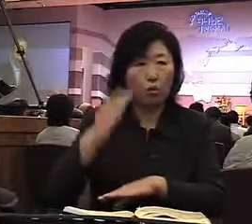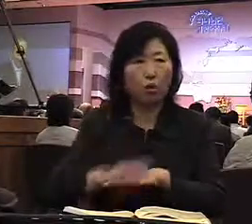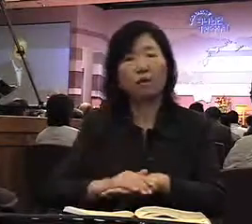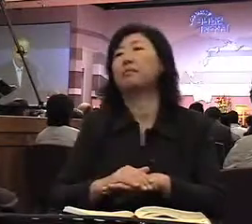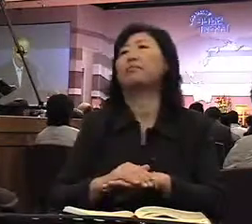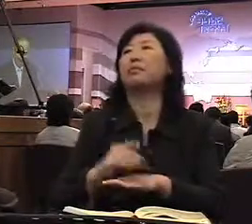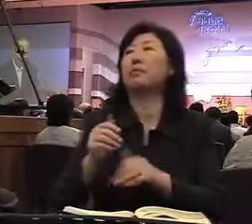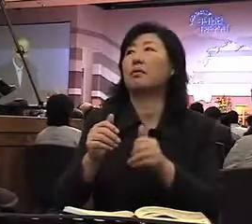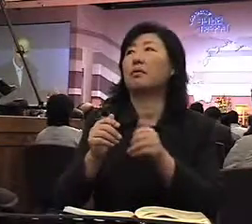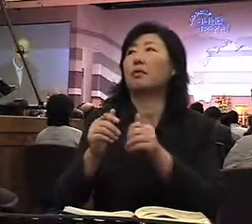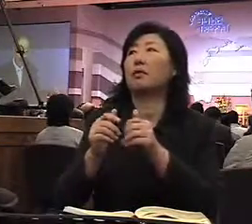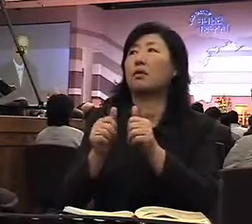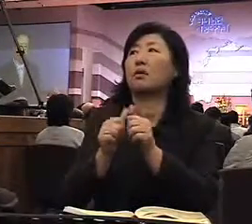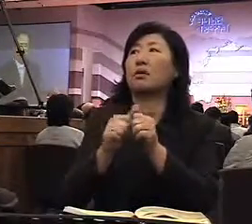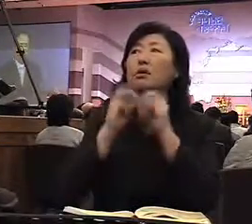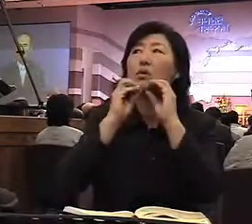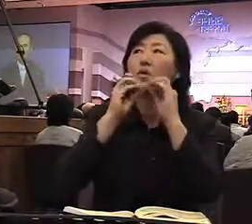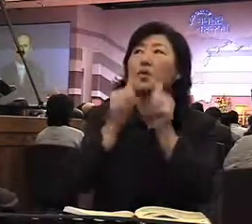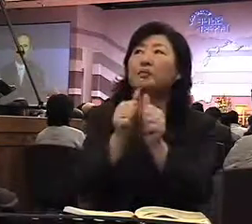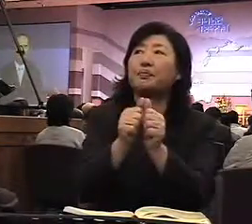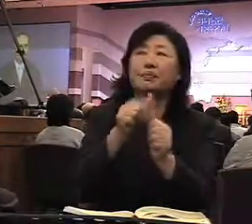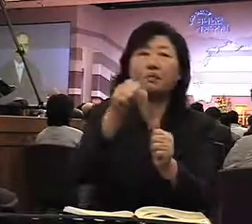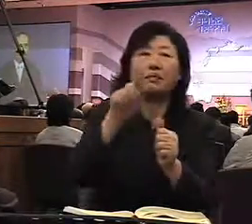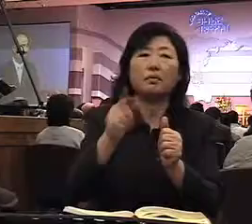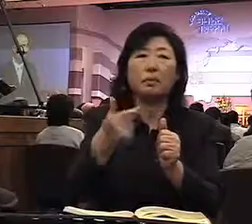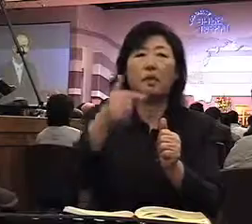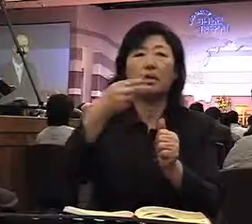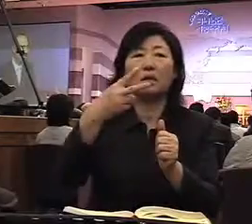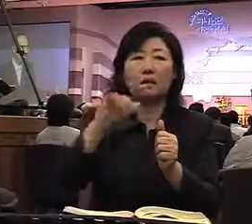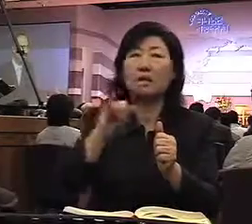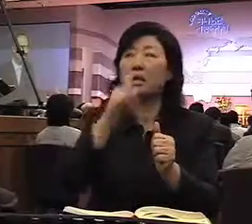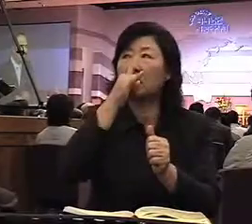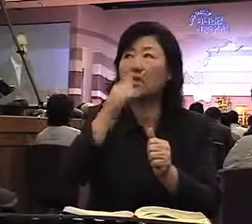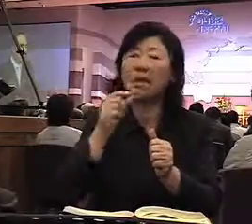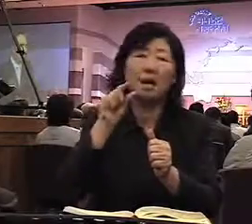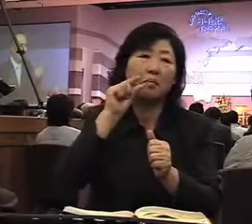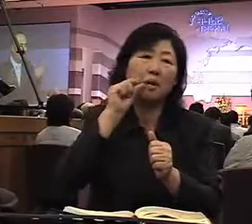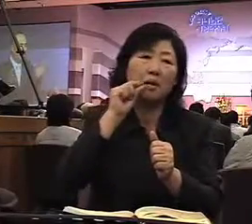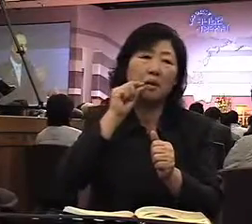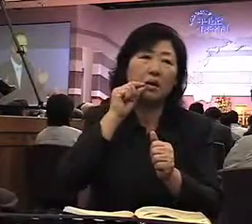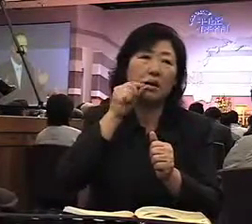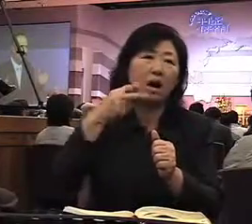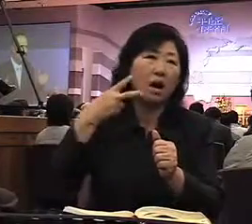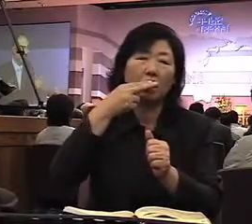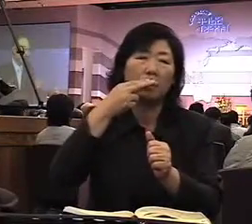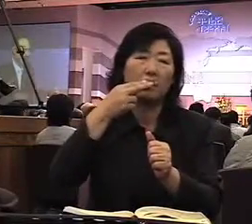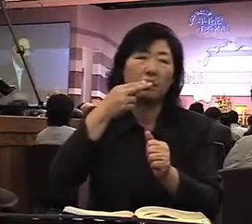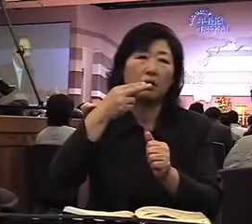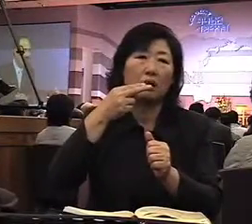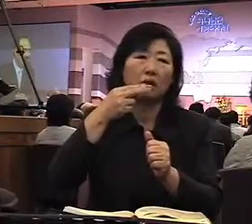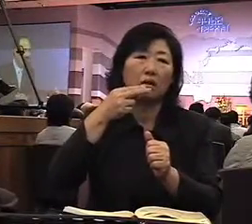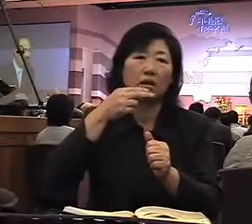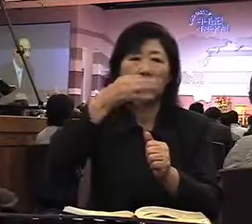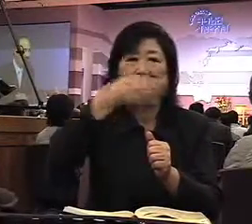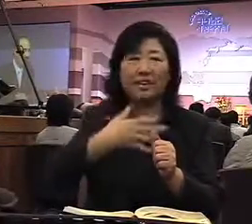저희 아내가 어느 날 그런 거예요. 여보 말하기 너무 힘들어요. 농담만 해도 하나님이